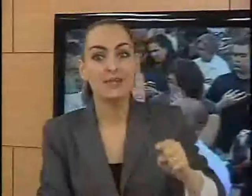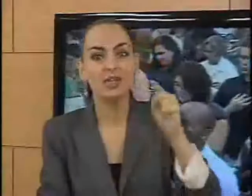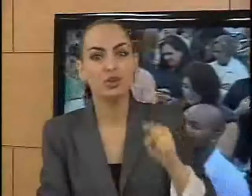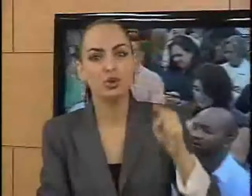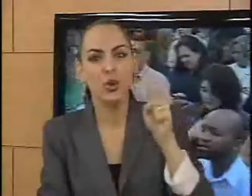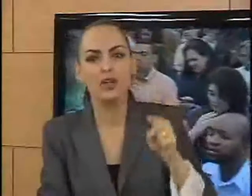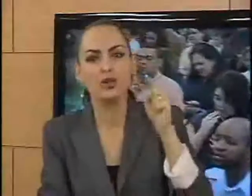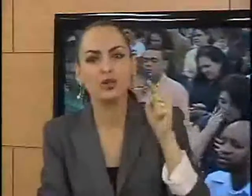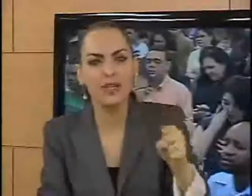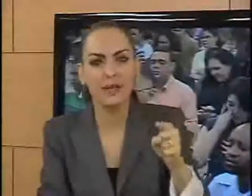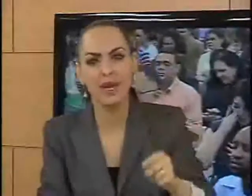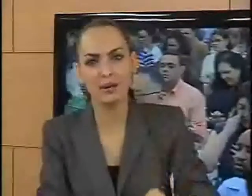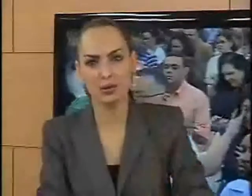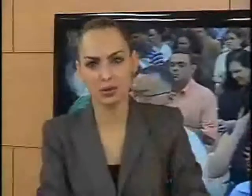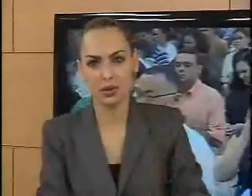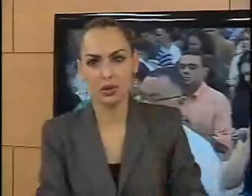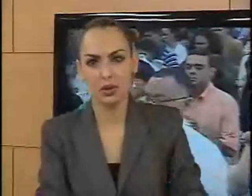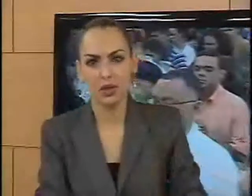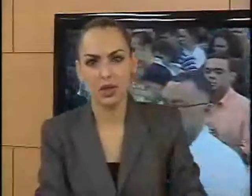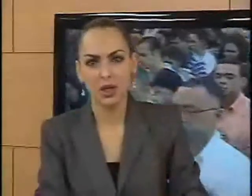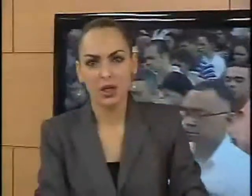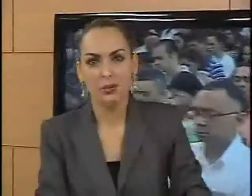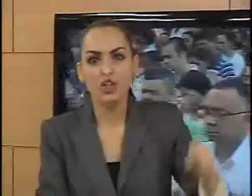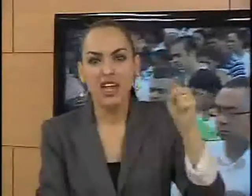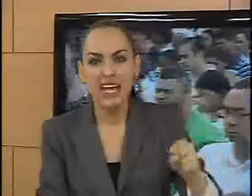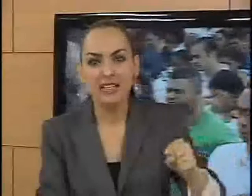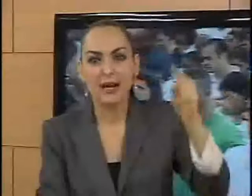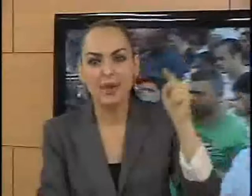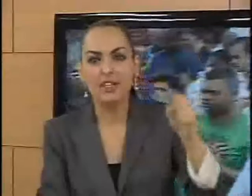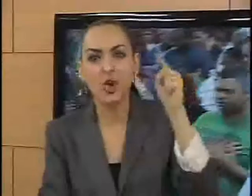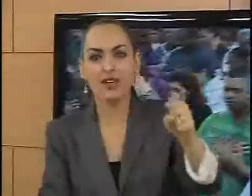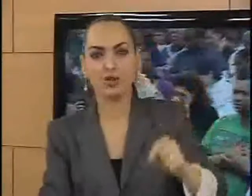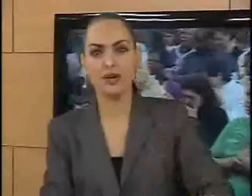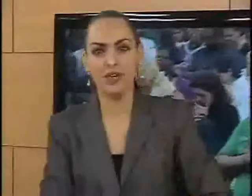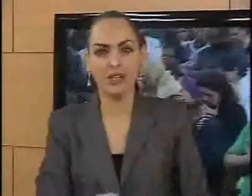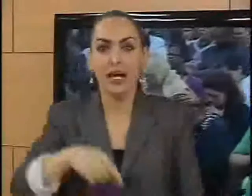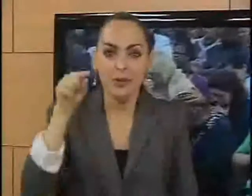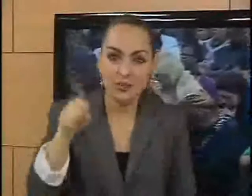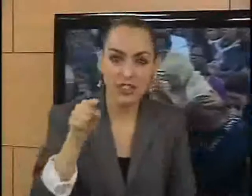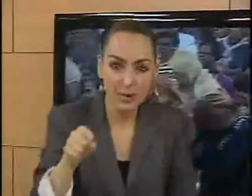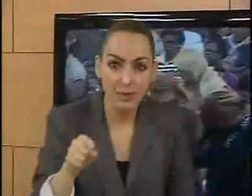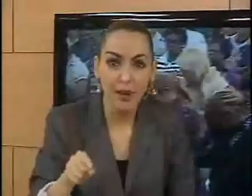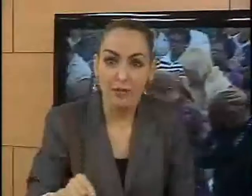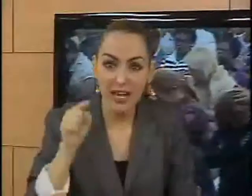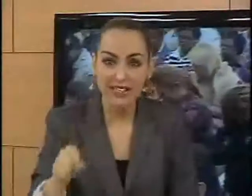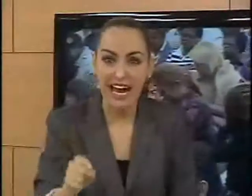de tudo, guarde os seus pensamentos. Pois deles depende toda a sua vida. Porque se você pensa